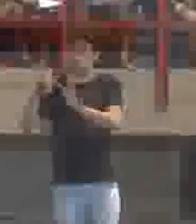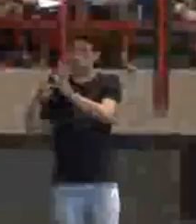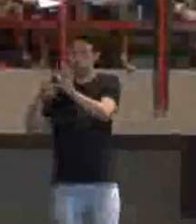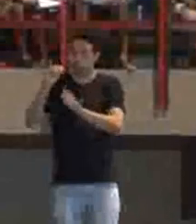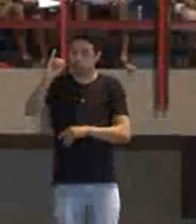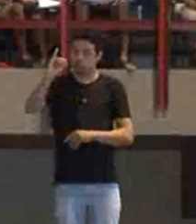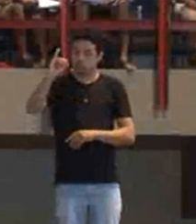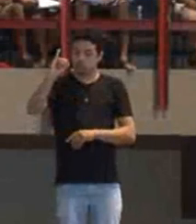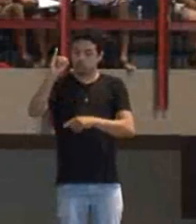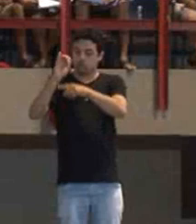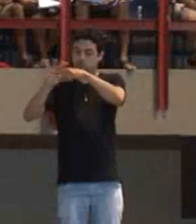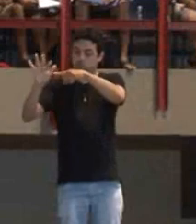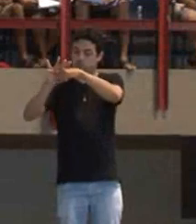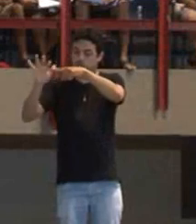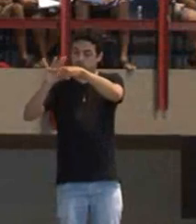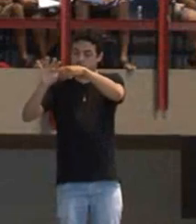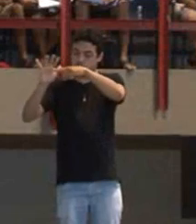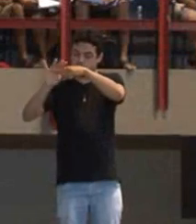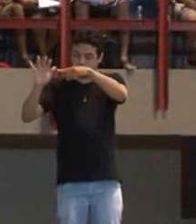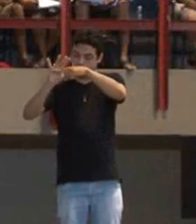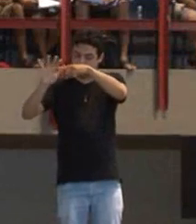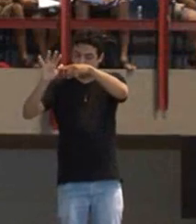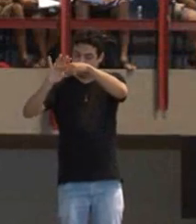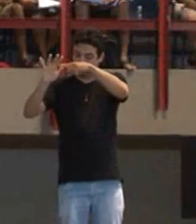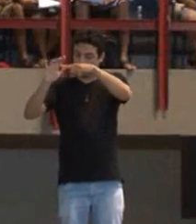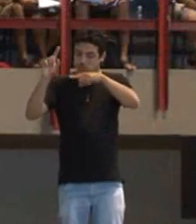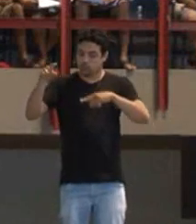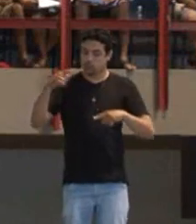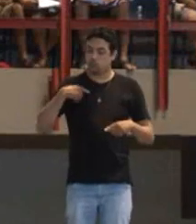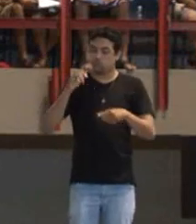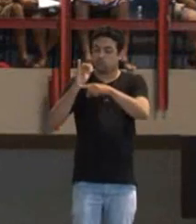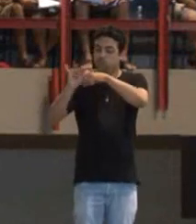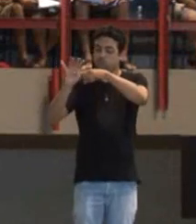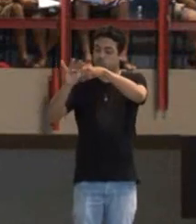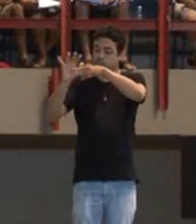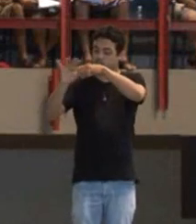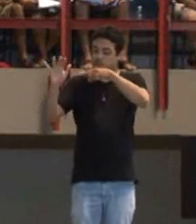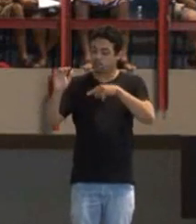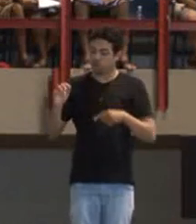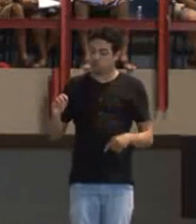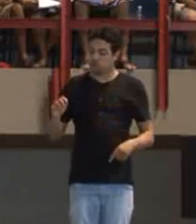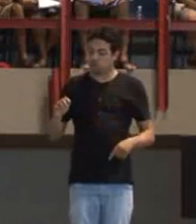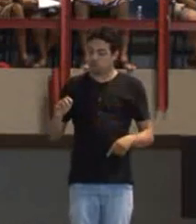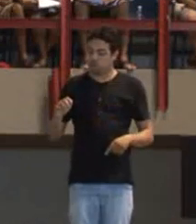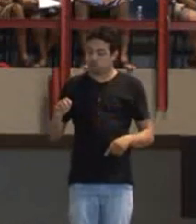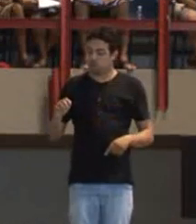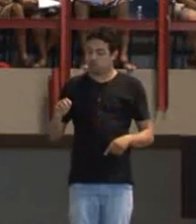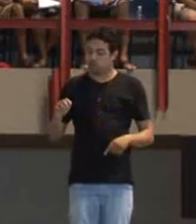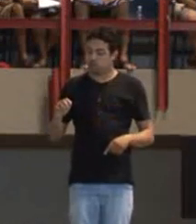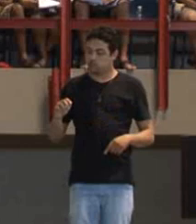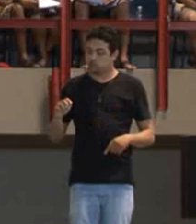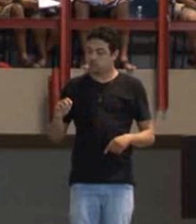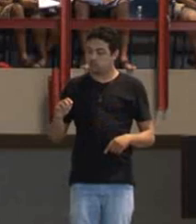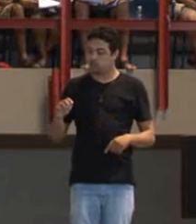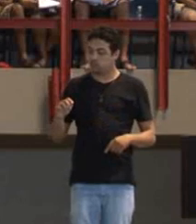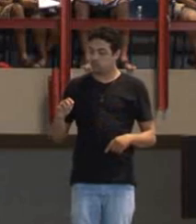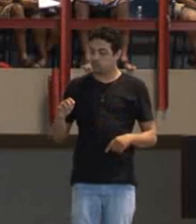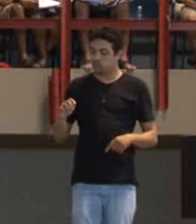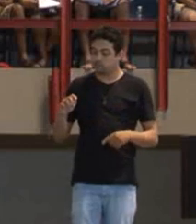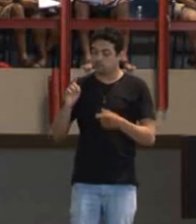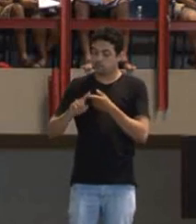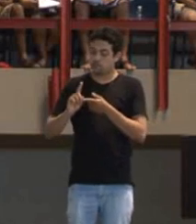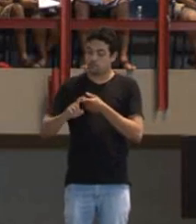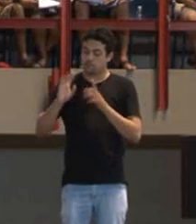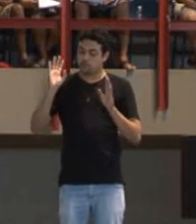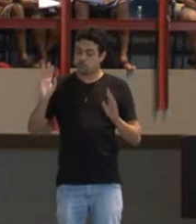é o I? Corrente. Agora, qual o valor da corrente? Me escuta, mas não tira o olho do gráfico. A